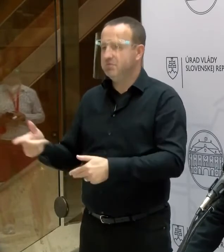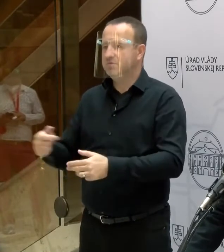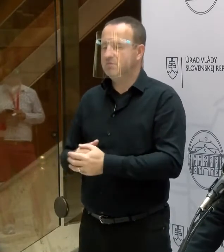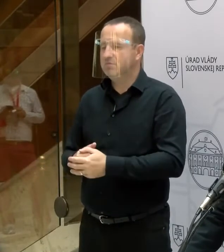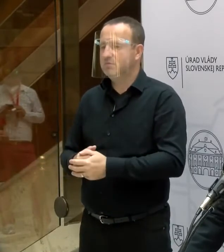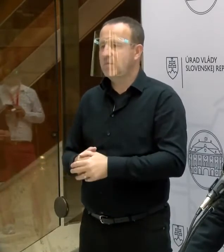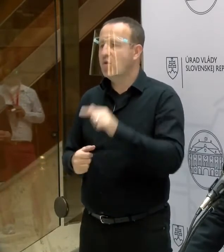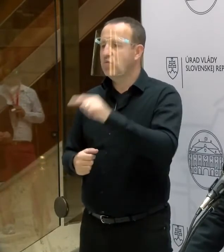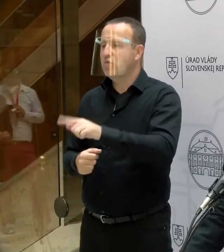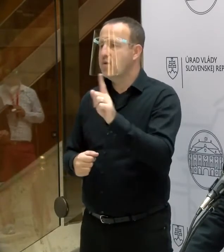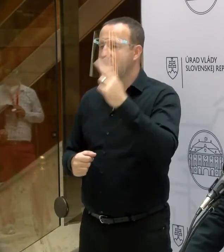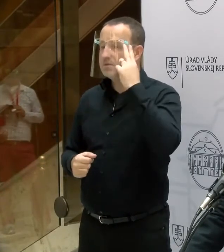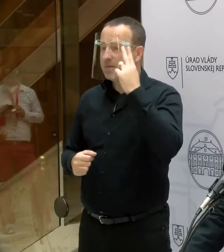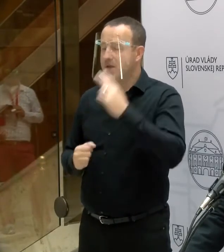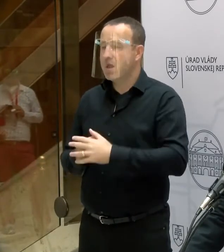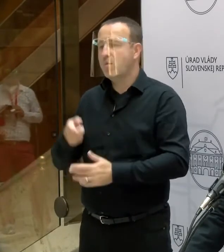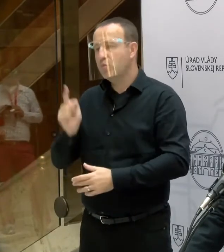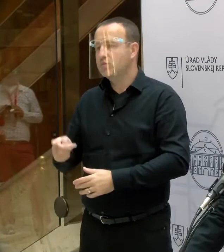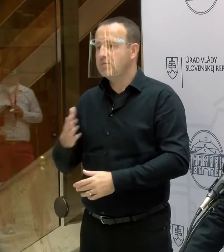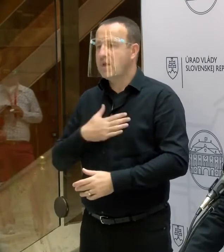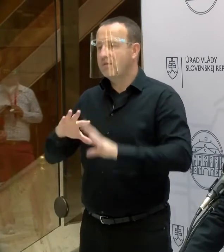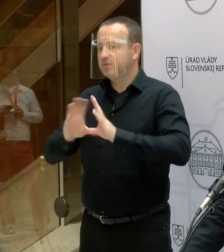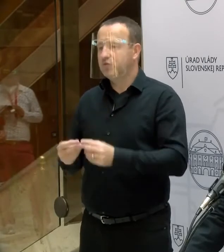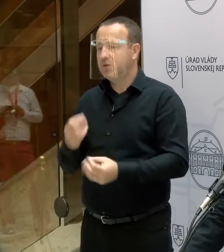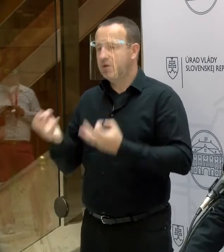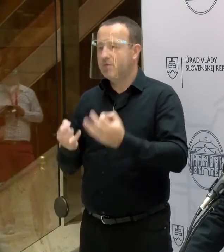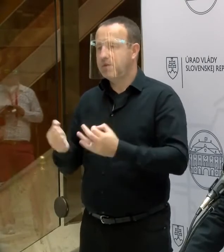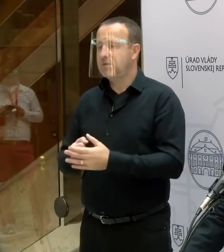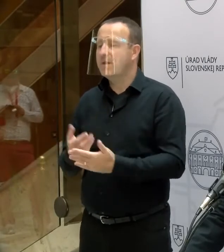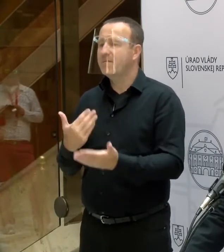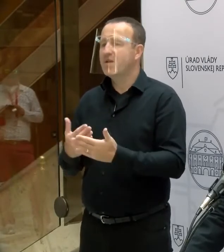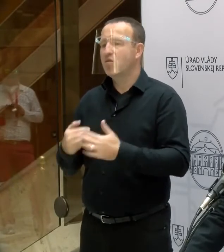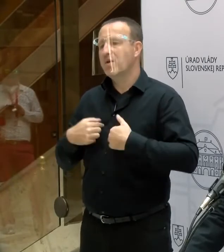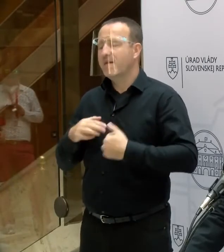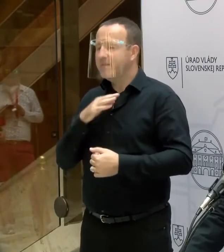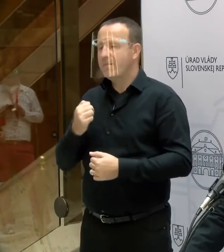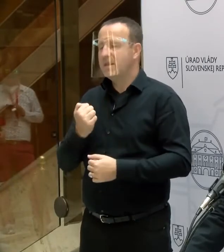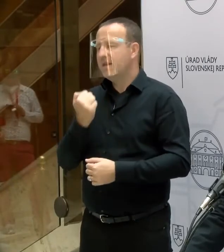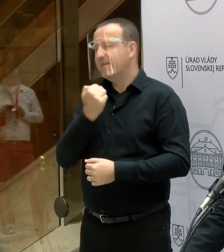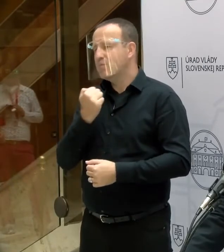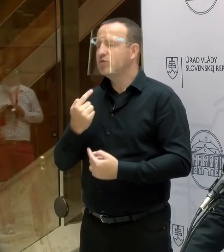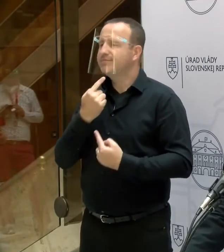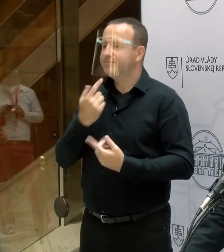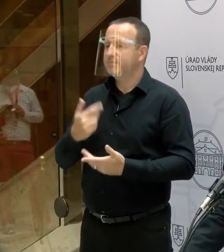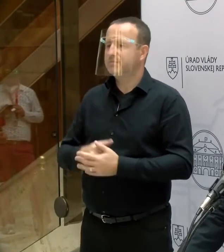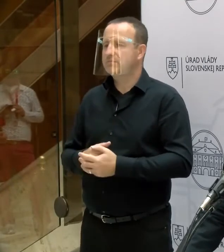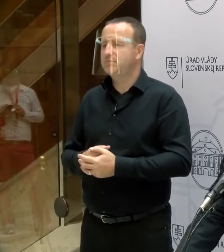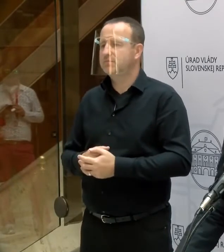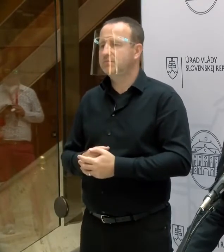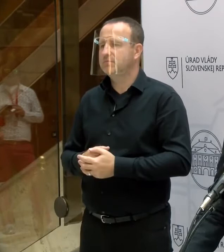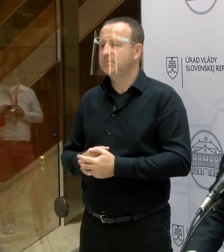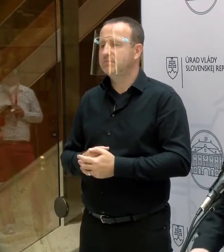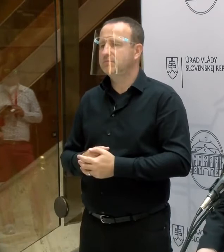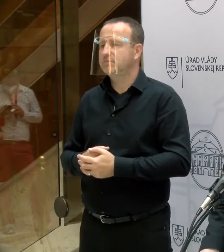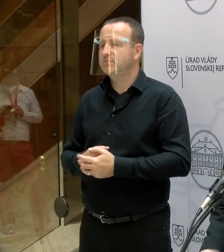neznamená, že musí mať všetky informácie. Preto som v tomto veľmi opatrný. Na druhej strane tie obvinenia sú pomerne